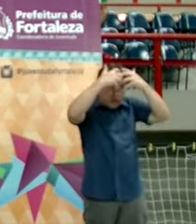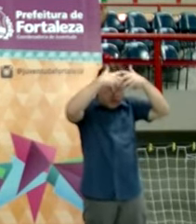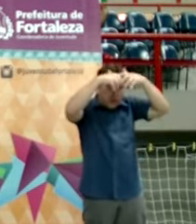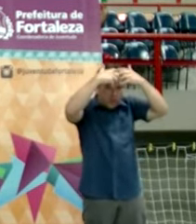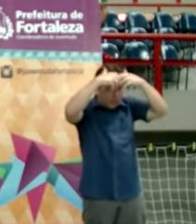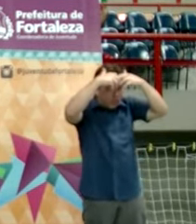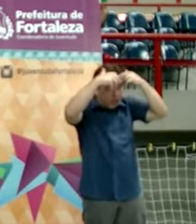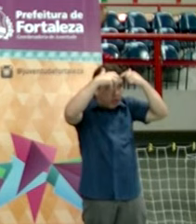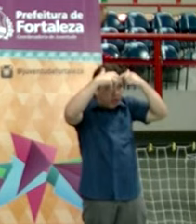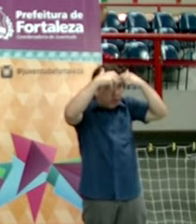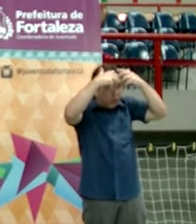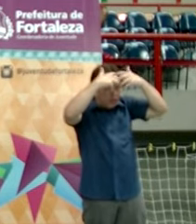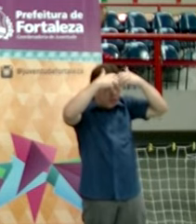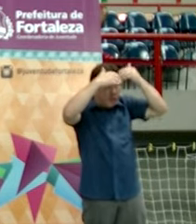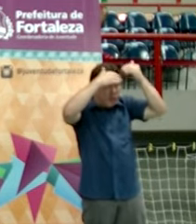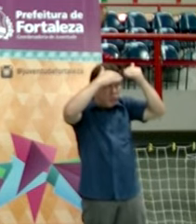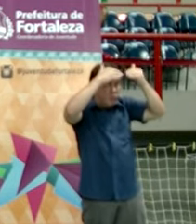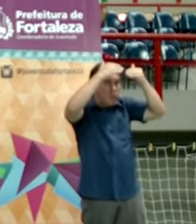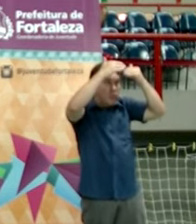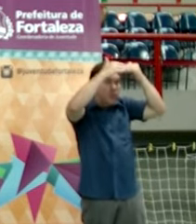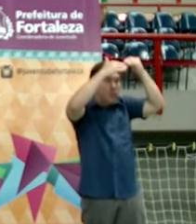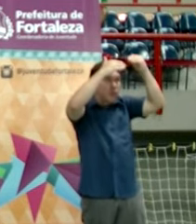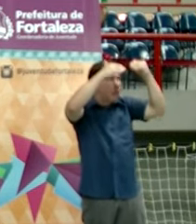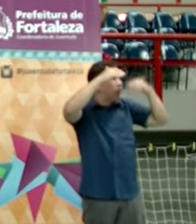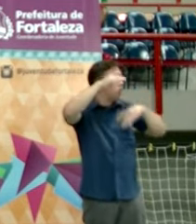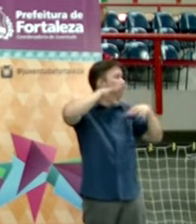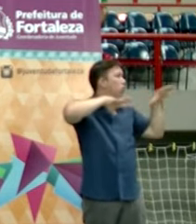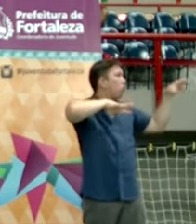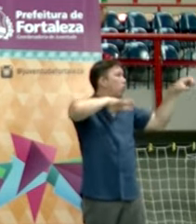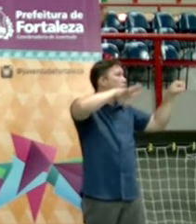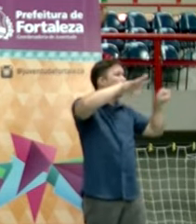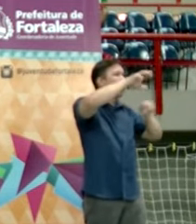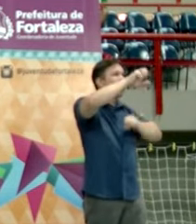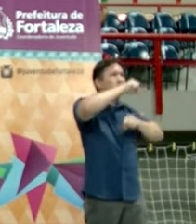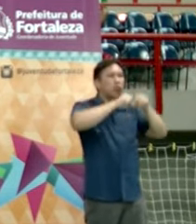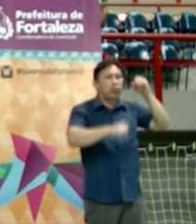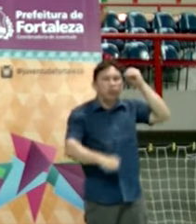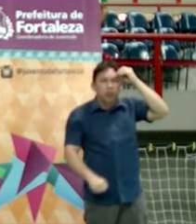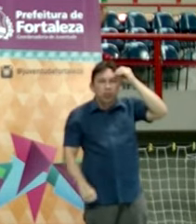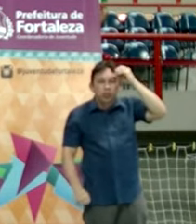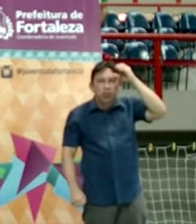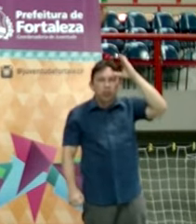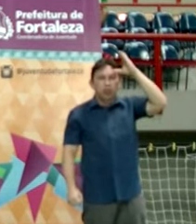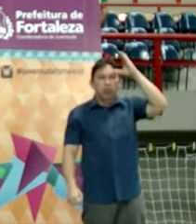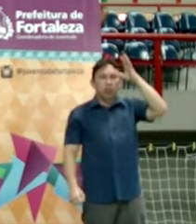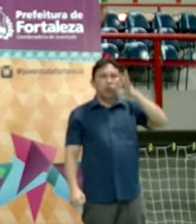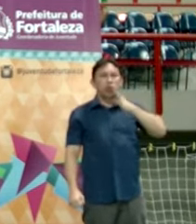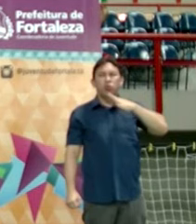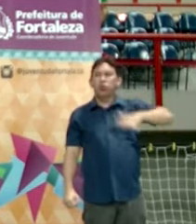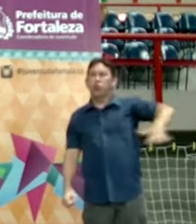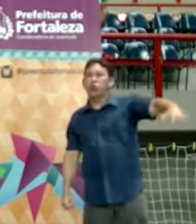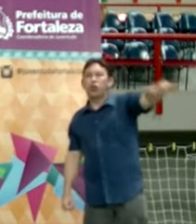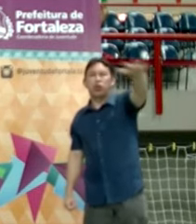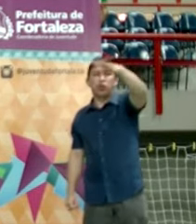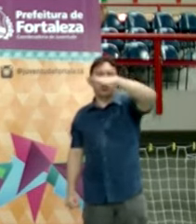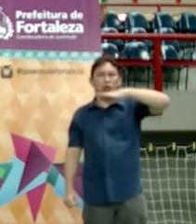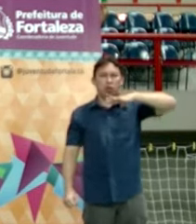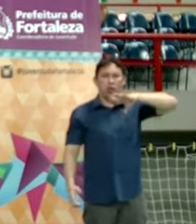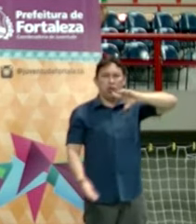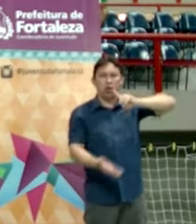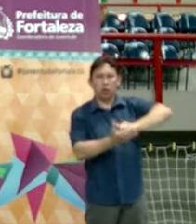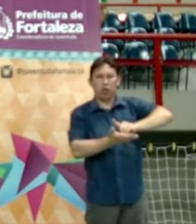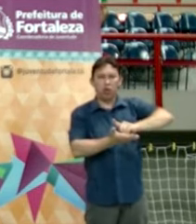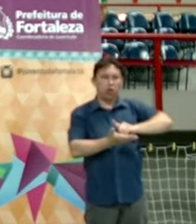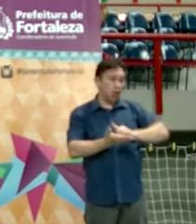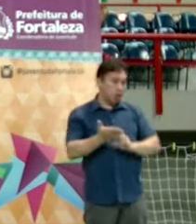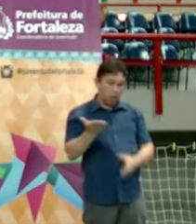razão, você vai buscar então informações para você poder compreender a sua realidade. Então,